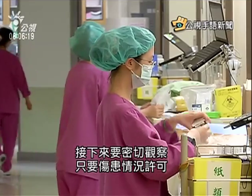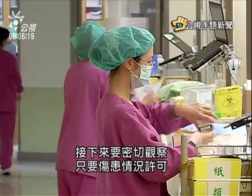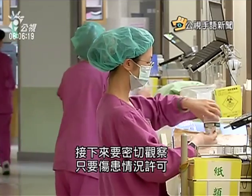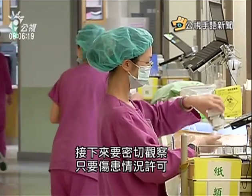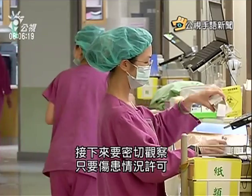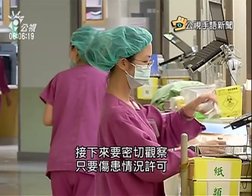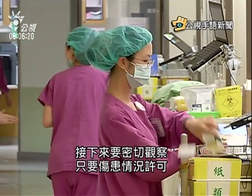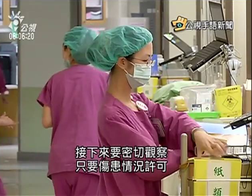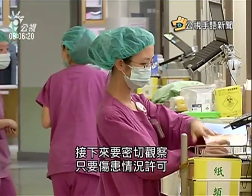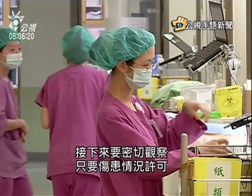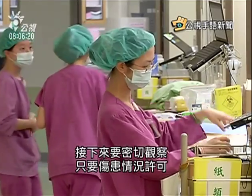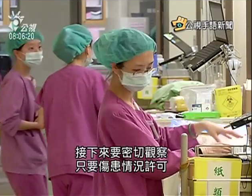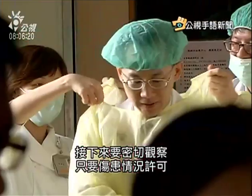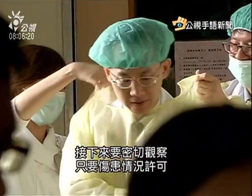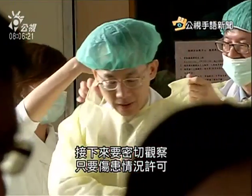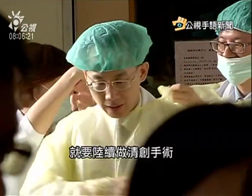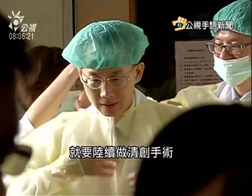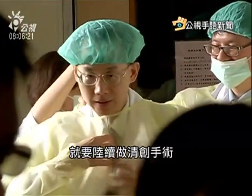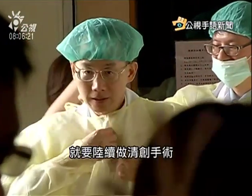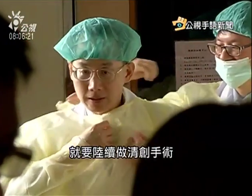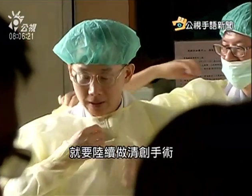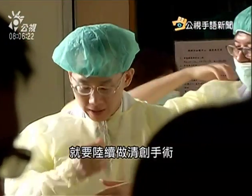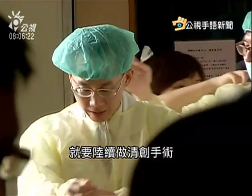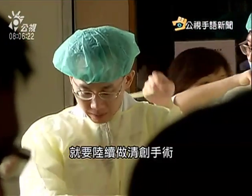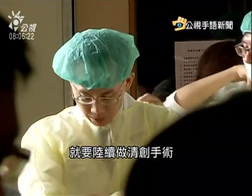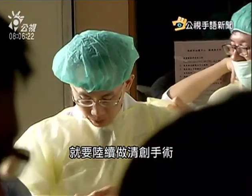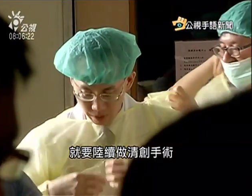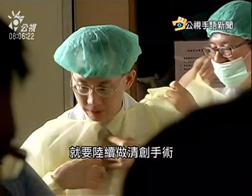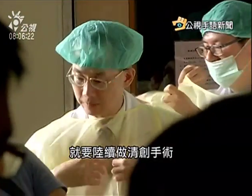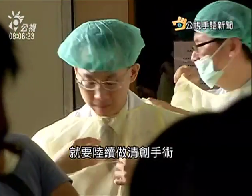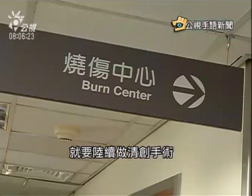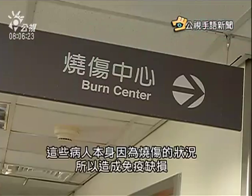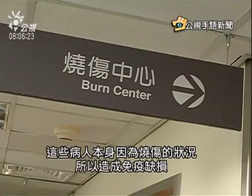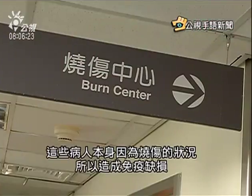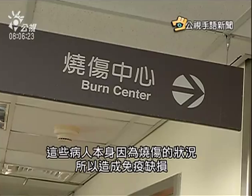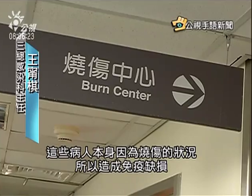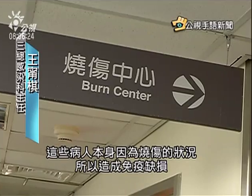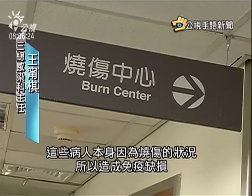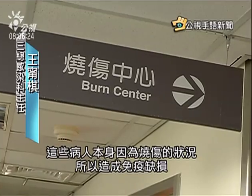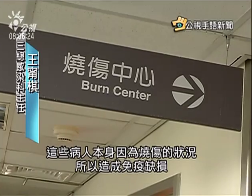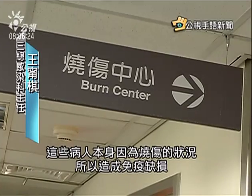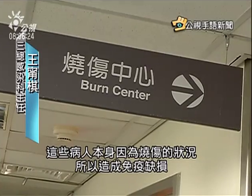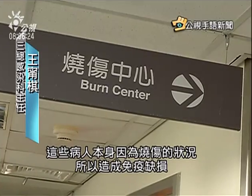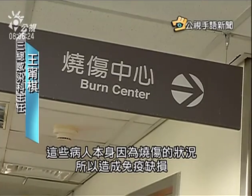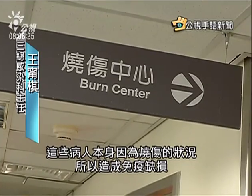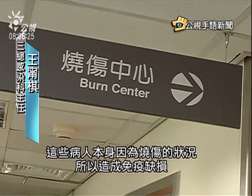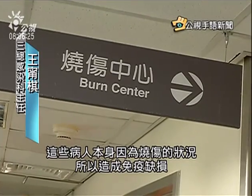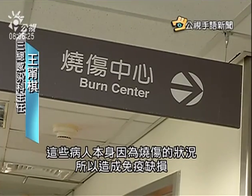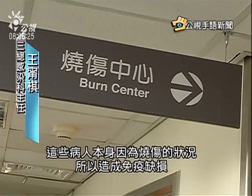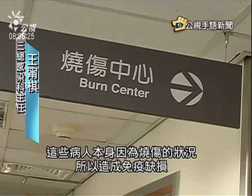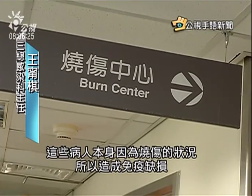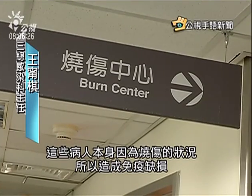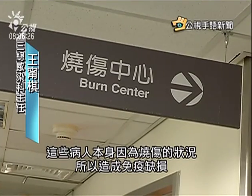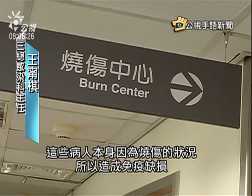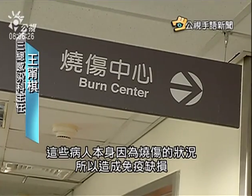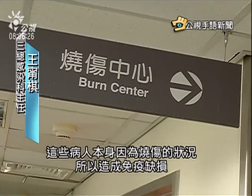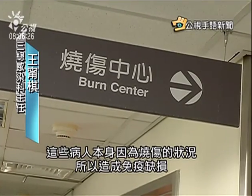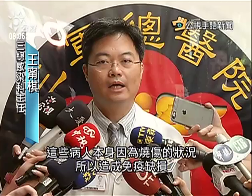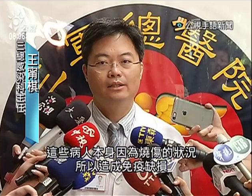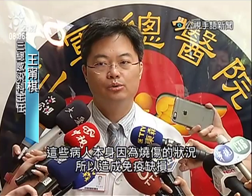只要伤患情况许可，就要陆续做清创手术。 这些病人本身因为烧伤的状况，所以造成免疫缺损。除了抗生素